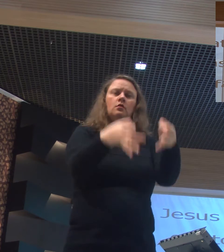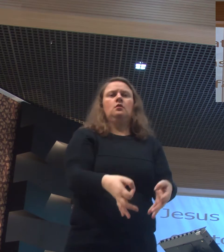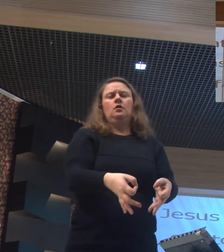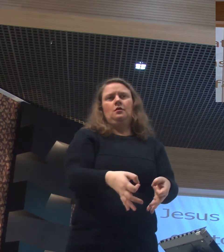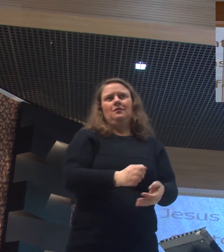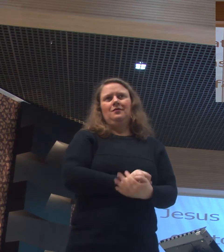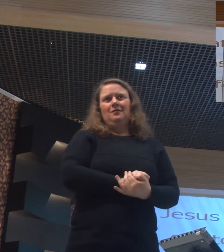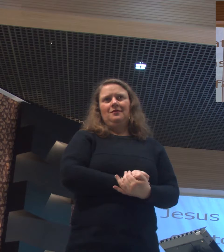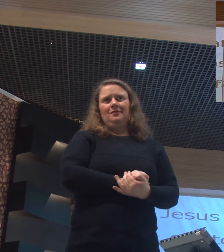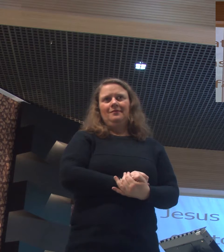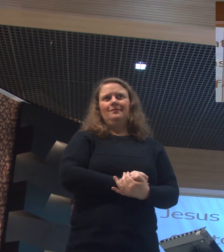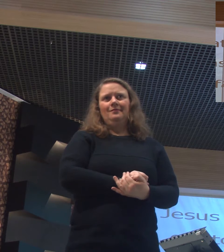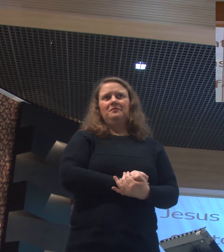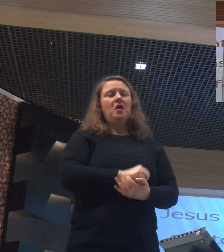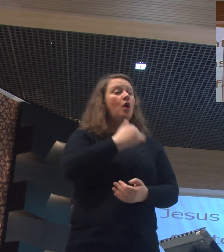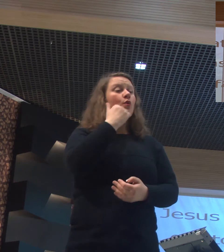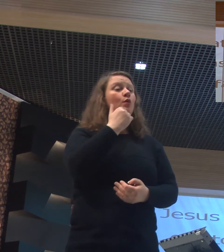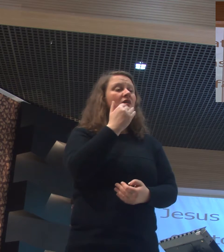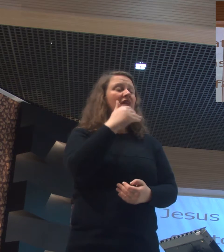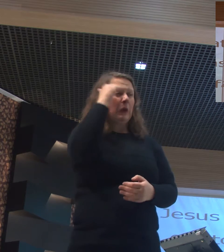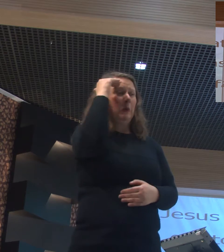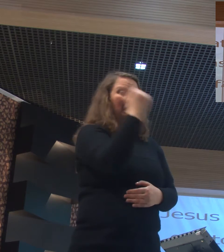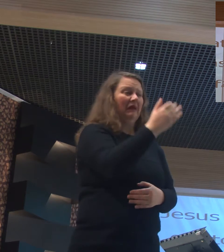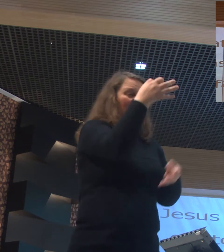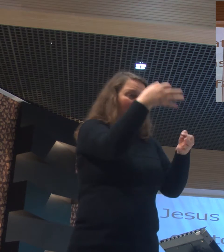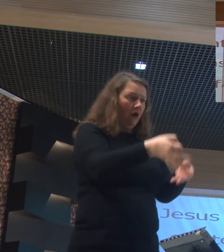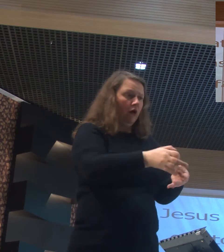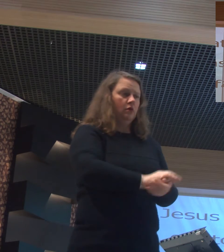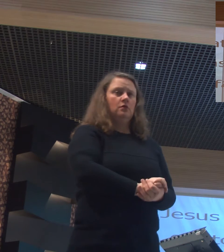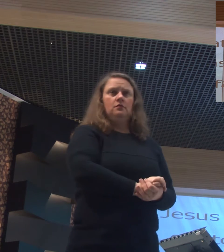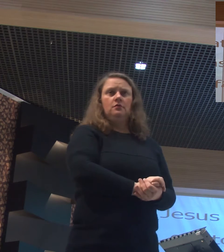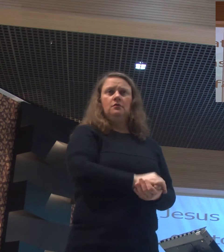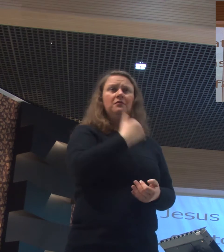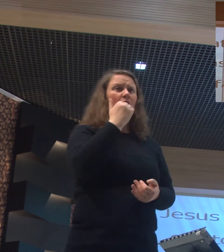até então ninguém tinha cumprido essas leis.